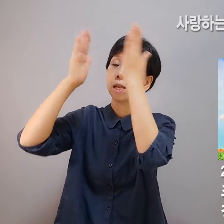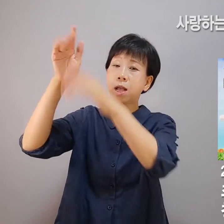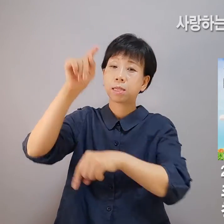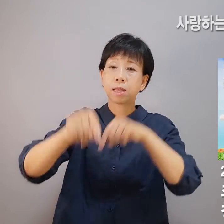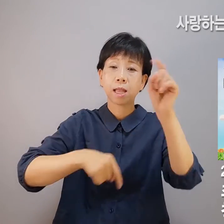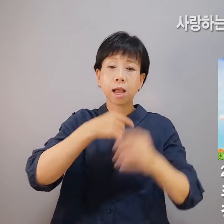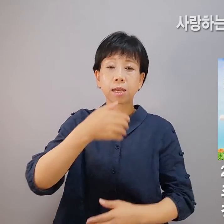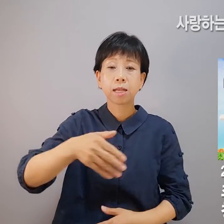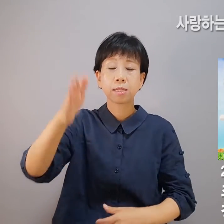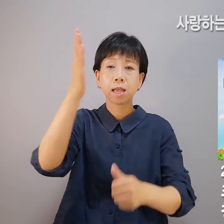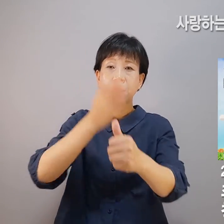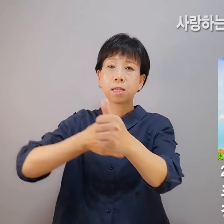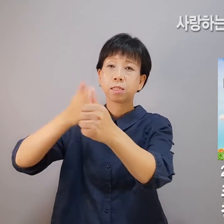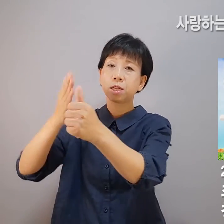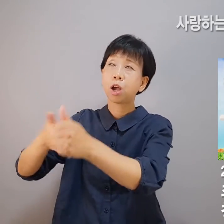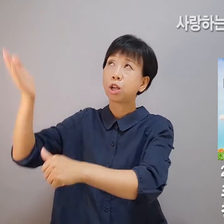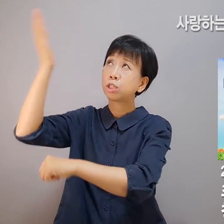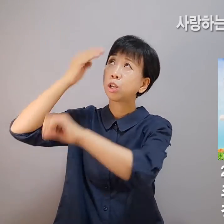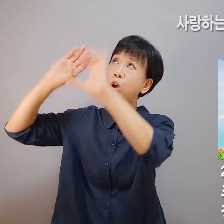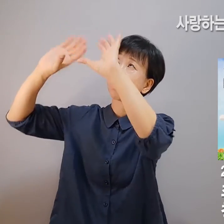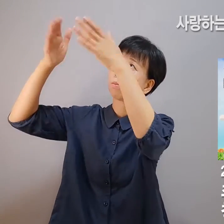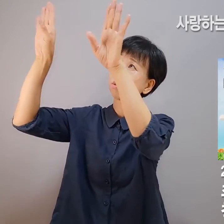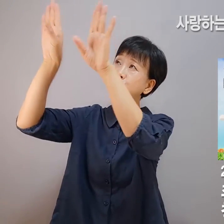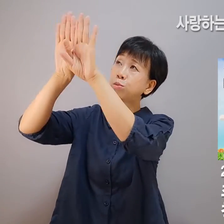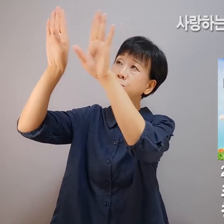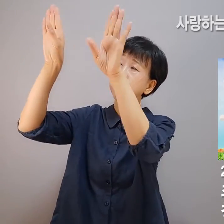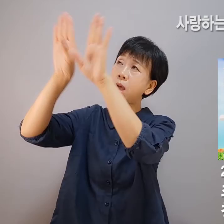앞으로 천성을 향해 나가세.